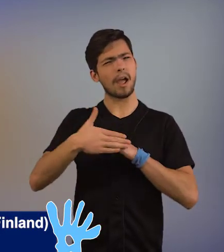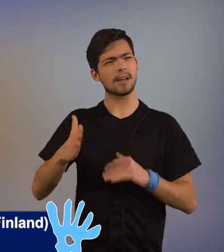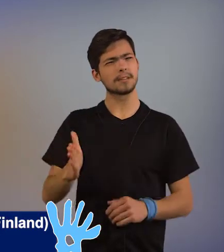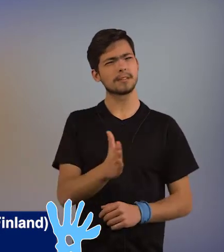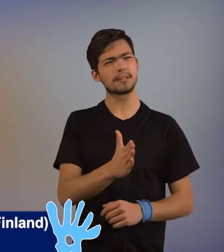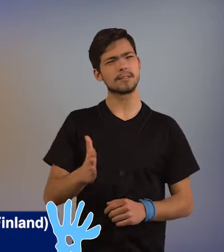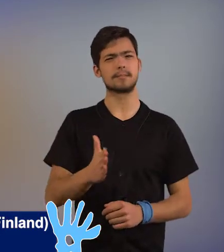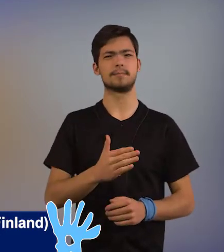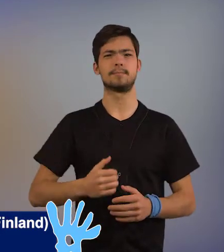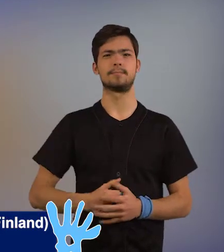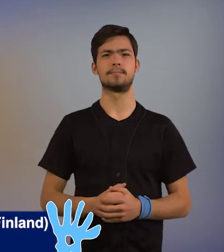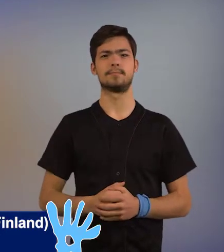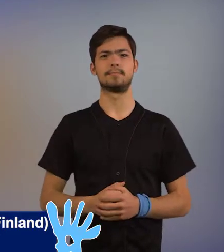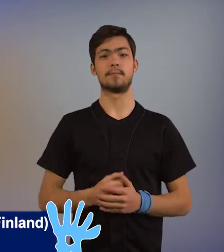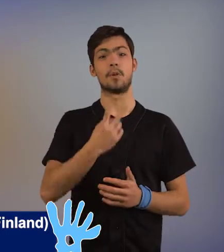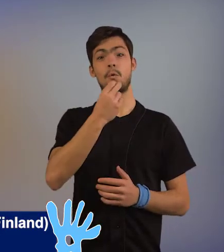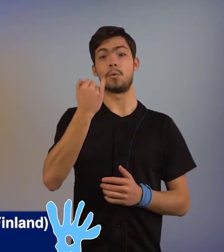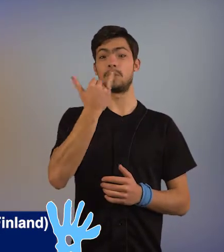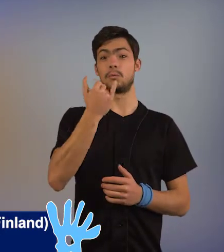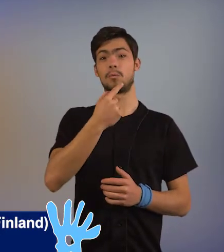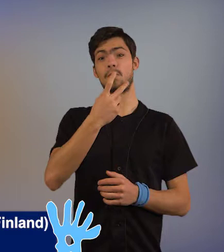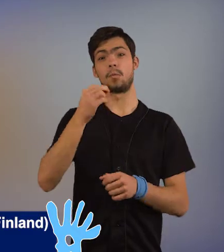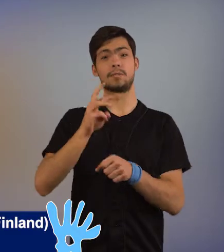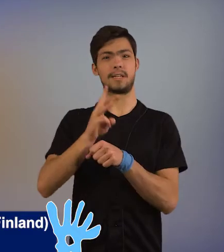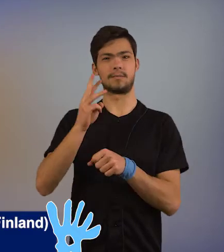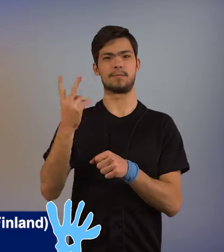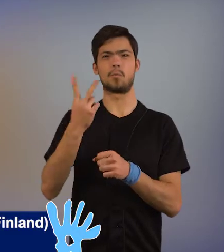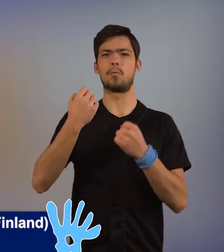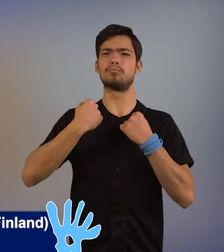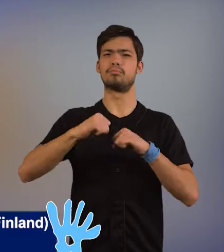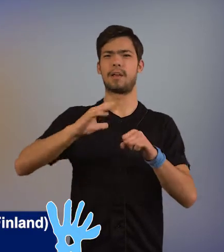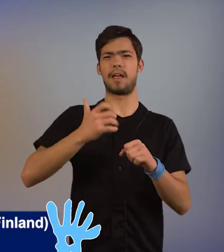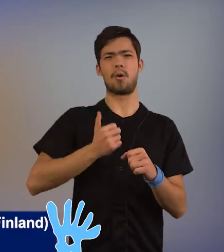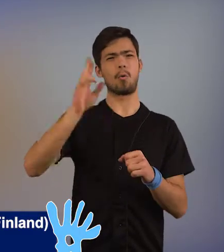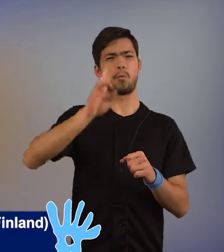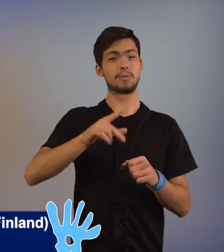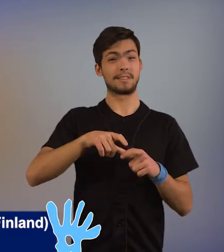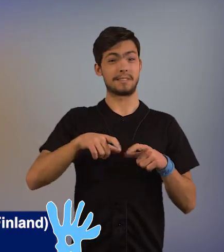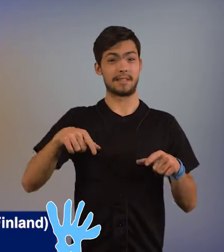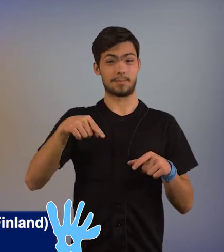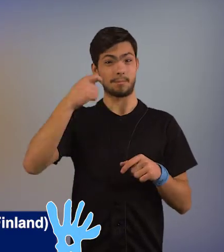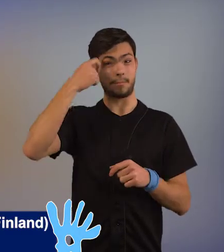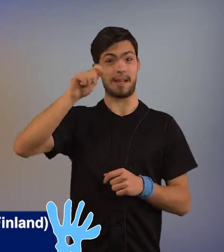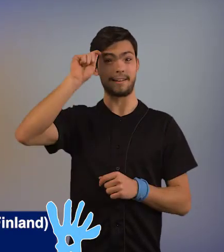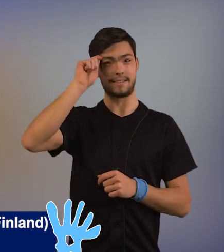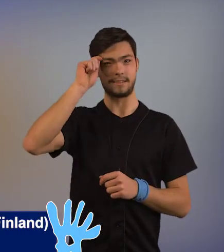Reservdelsmänniskan. Vart går eller kommer gränsen att gå mellan människa och maskin? Här får